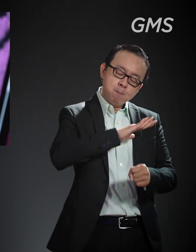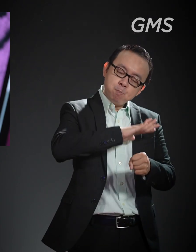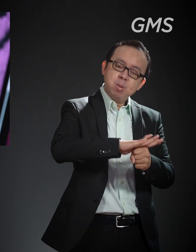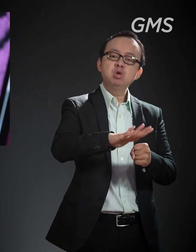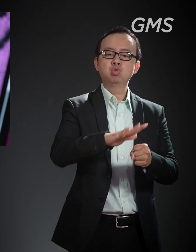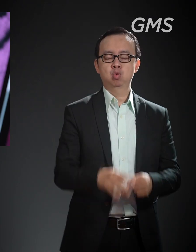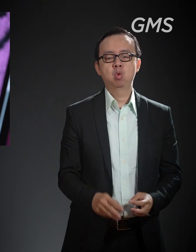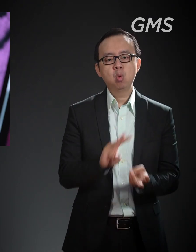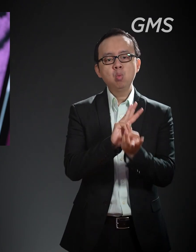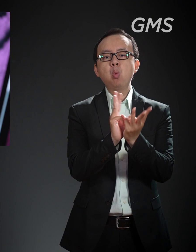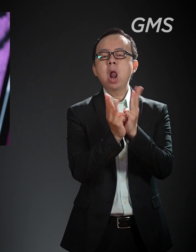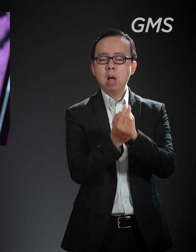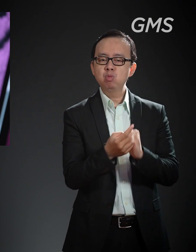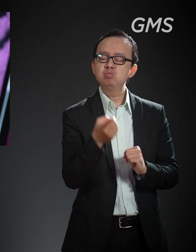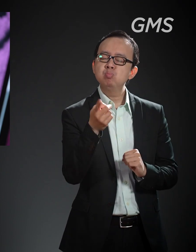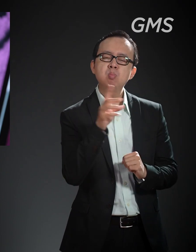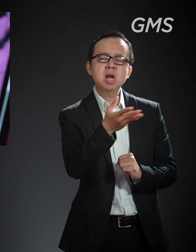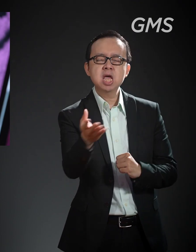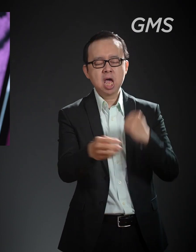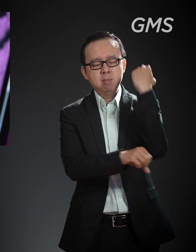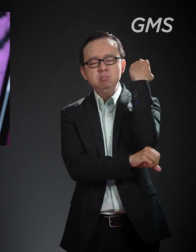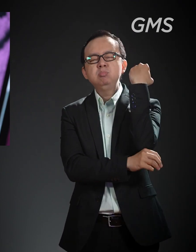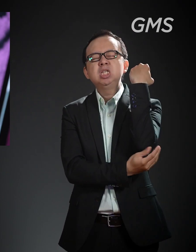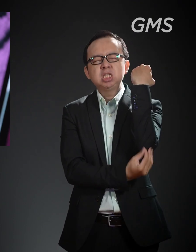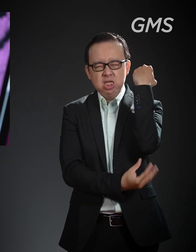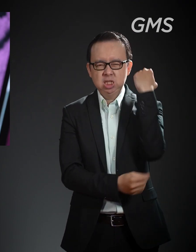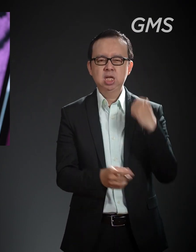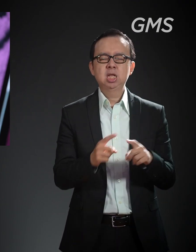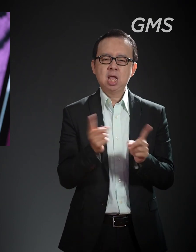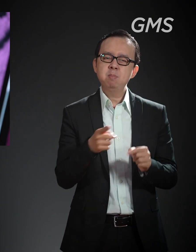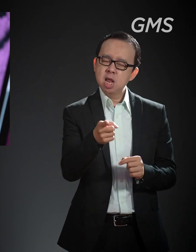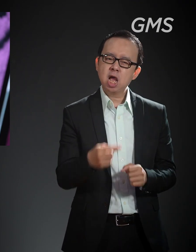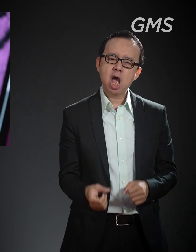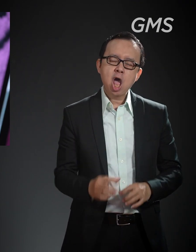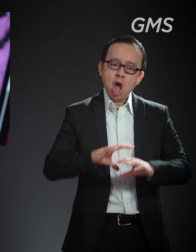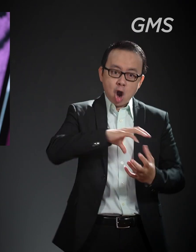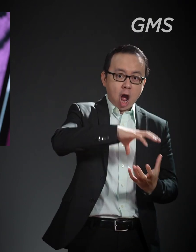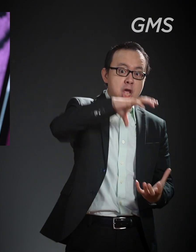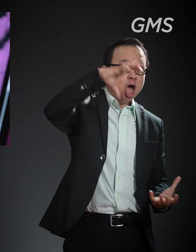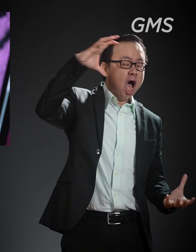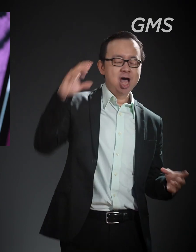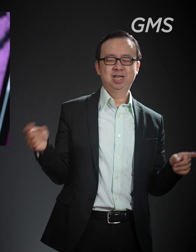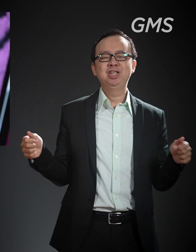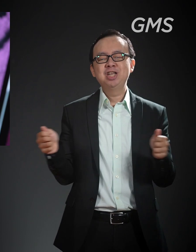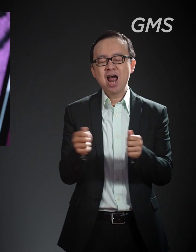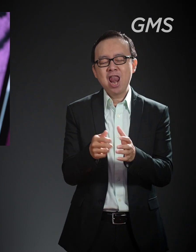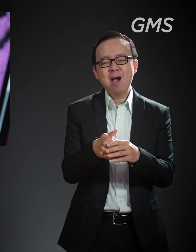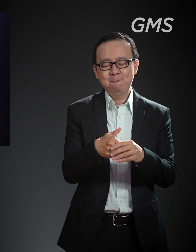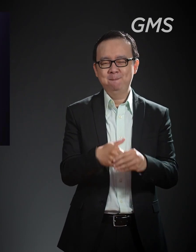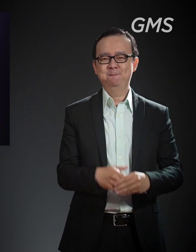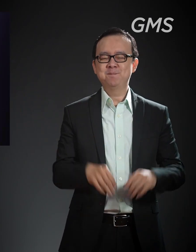miskin, namun mereka kaya dalam kemurahan. Sekali lagi, ayat 1